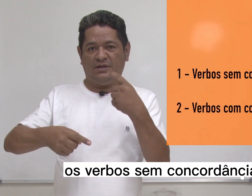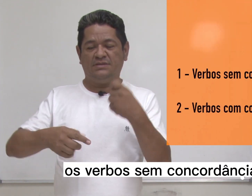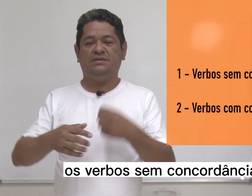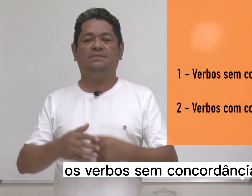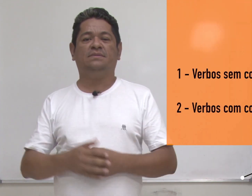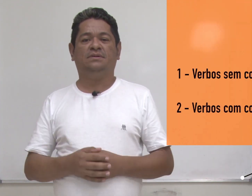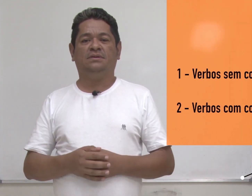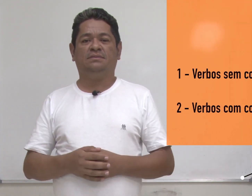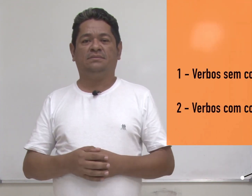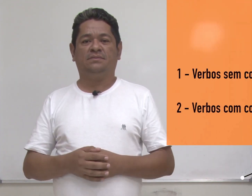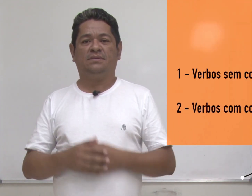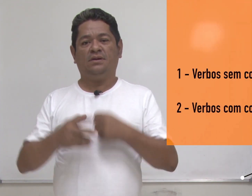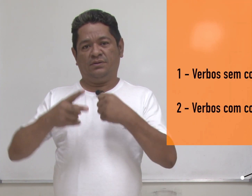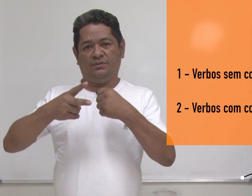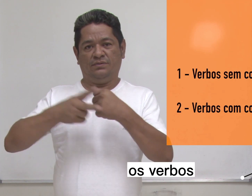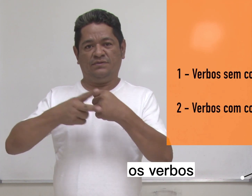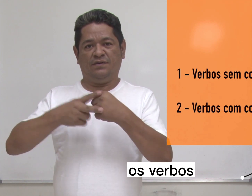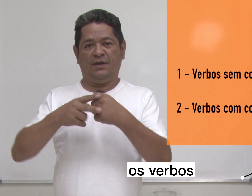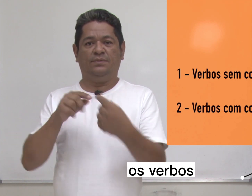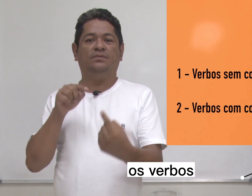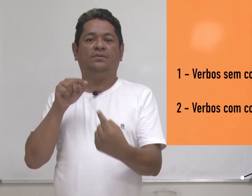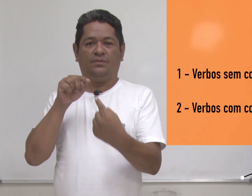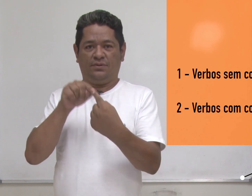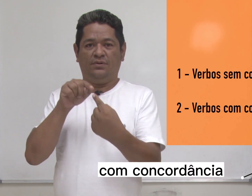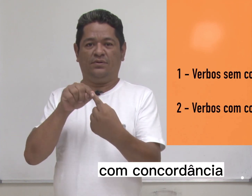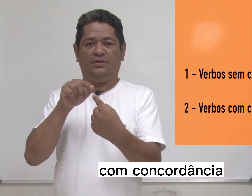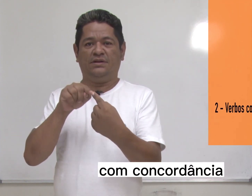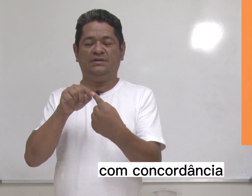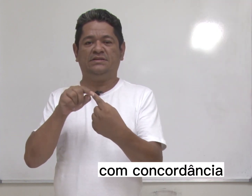concordância, os verbos com concordância,